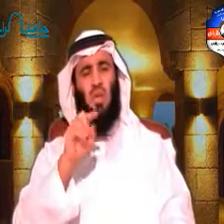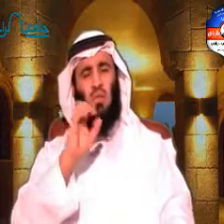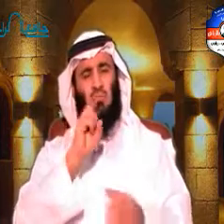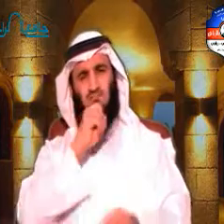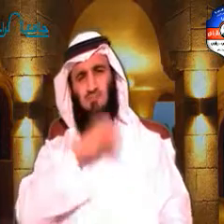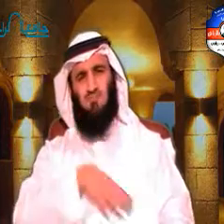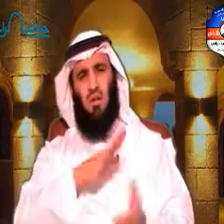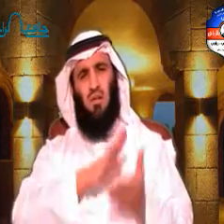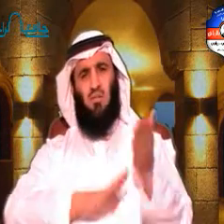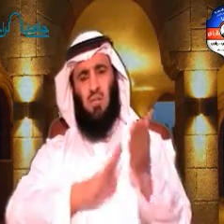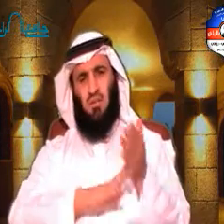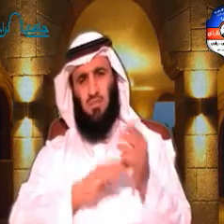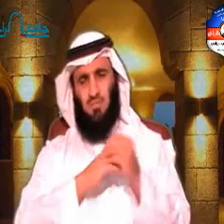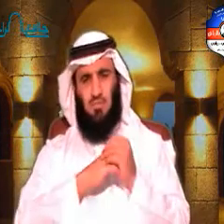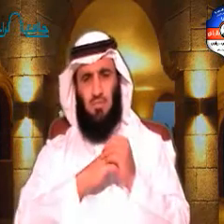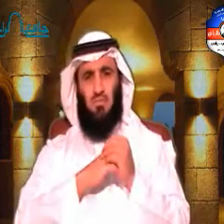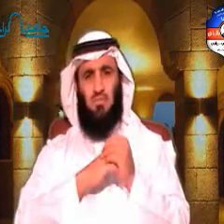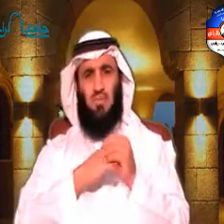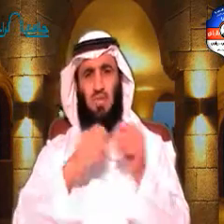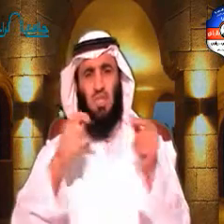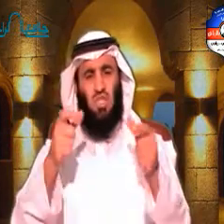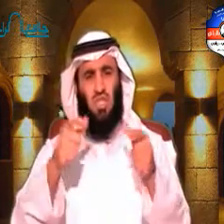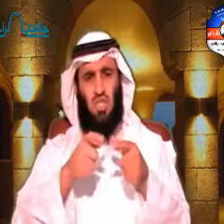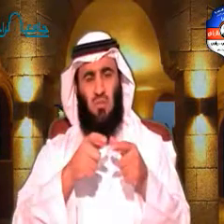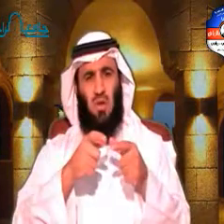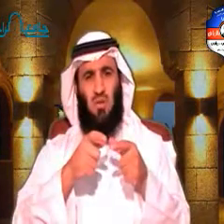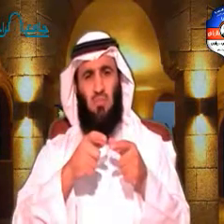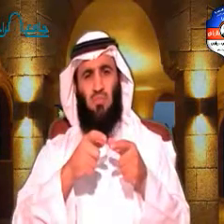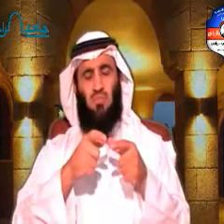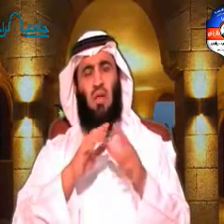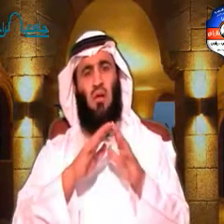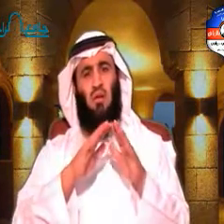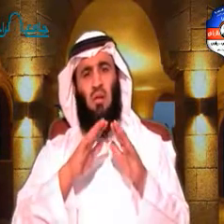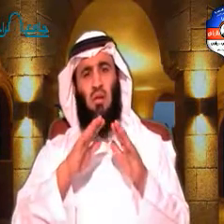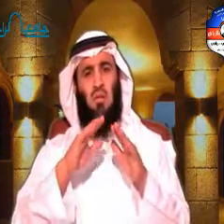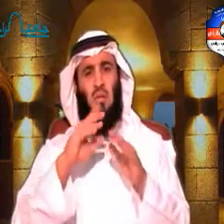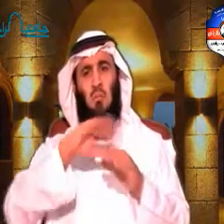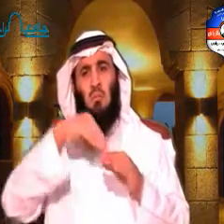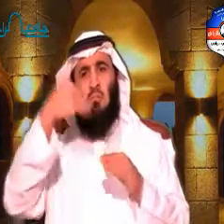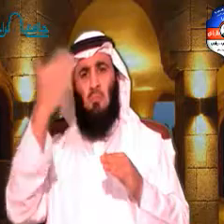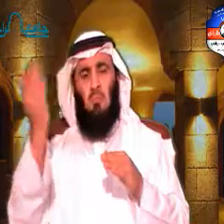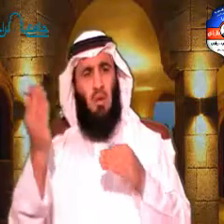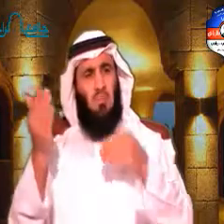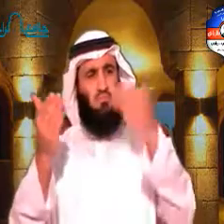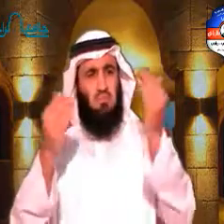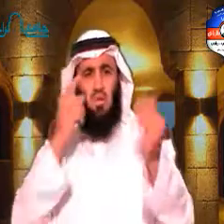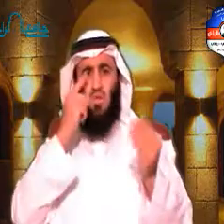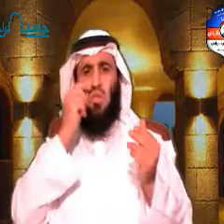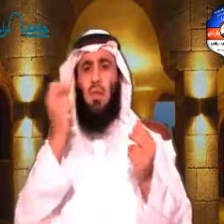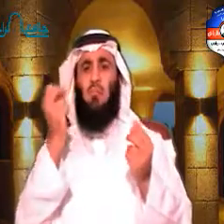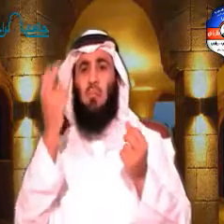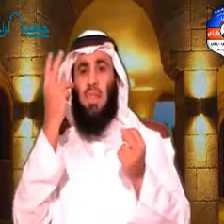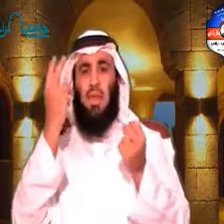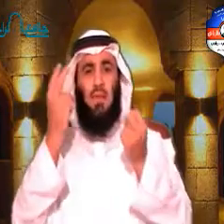الصفاء والاجتماع حتى امتدت يد الهمج الرعاع أصحاب البدع والأهواء